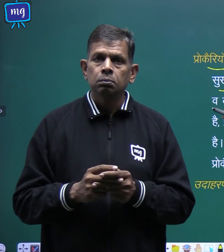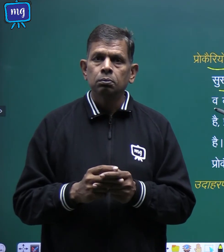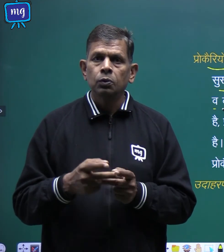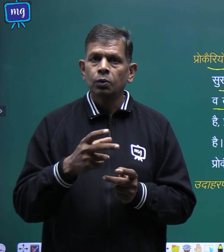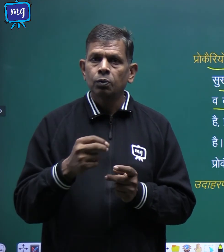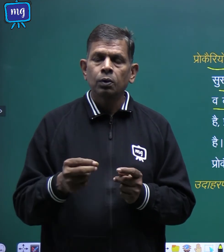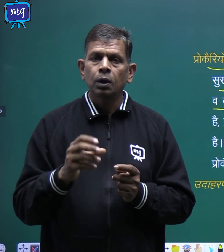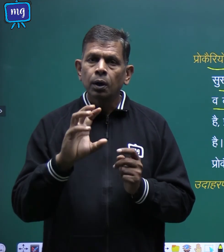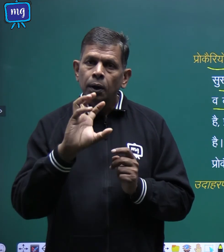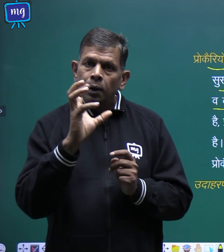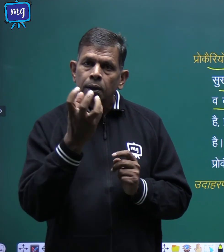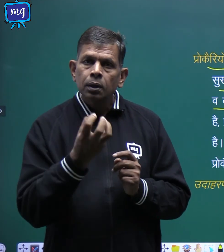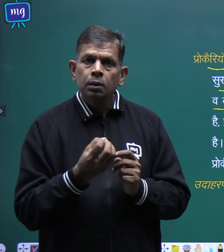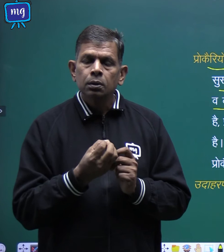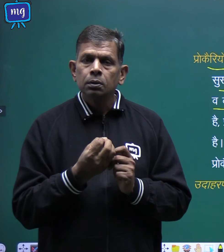वह केंद्रक